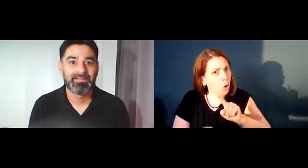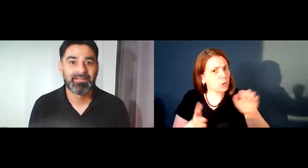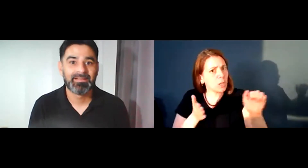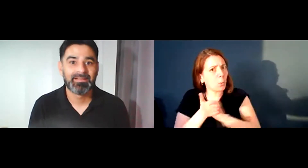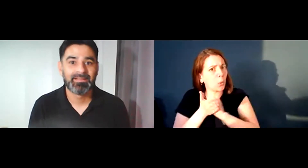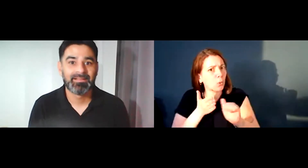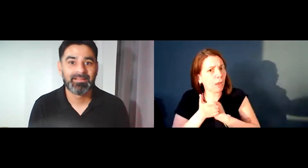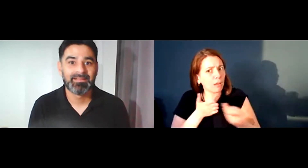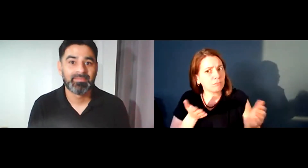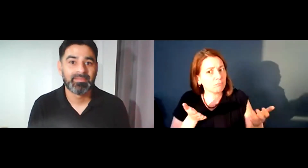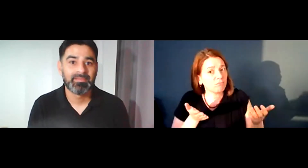El WhatsApp del grupo.